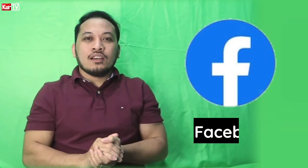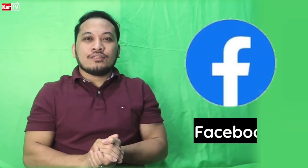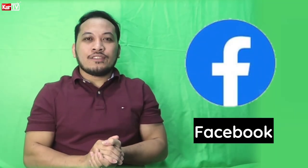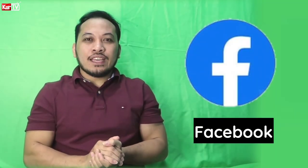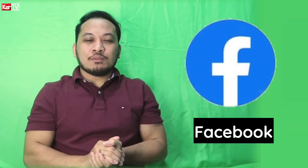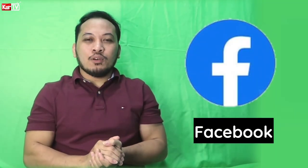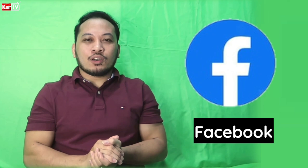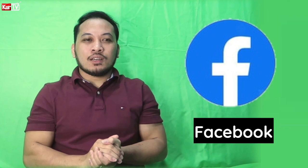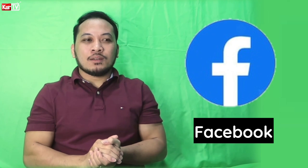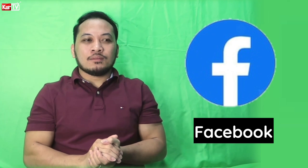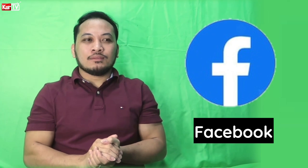Facebook.